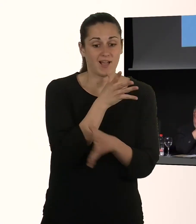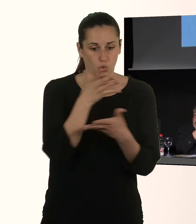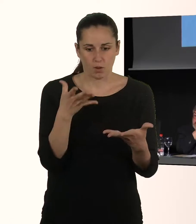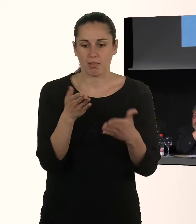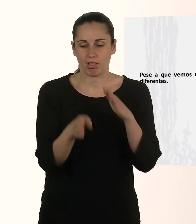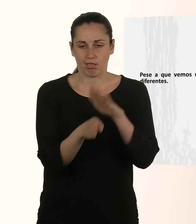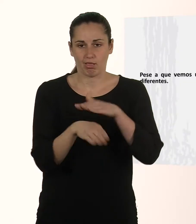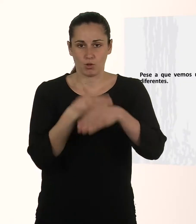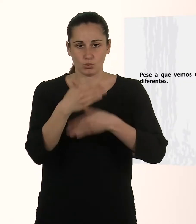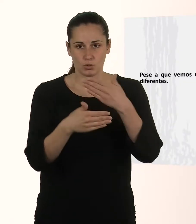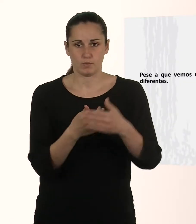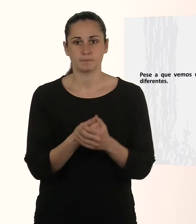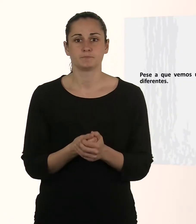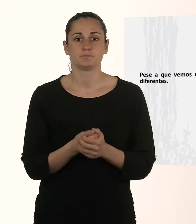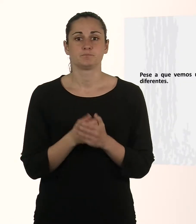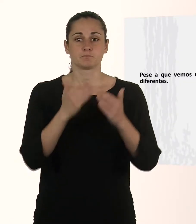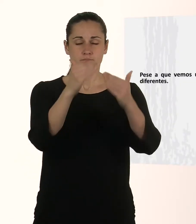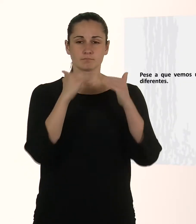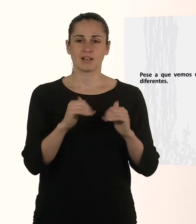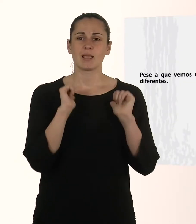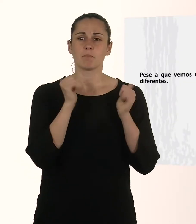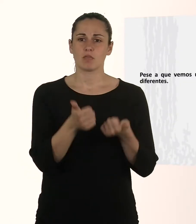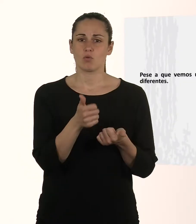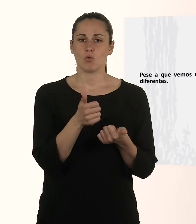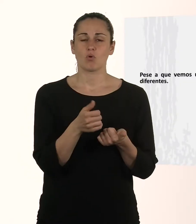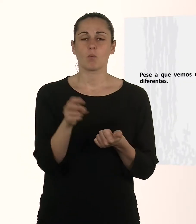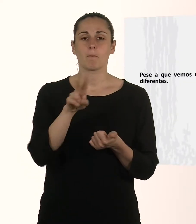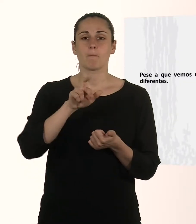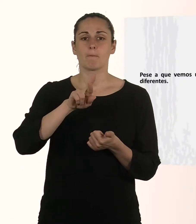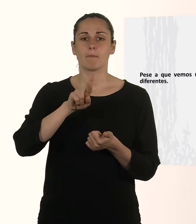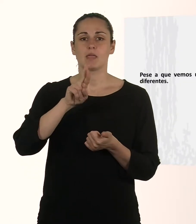momentos. Voy a empezar por Virginia Woolf, ¿vale?